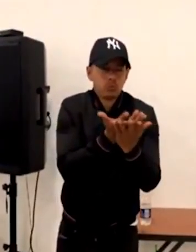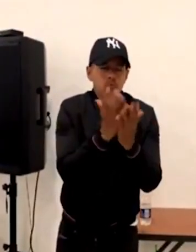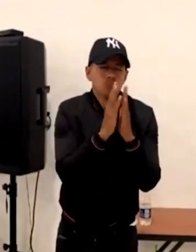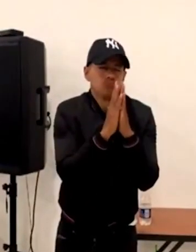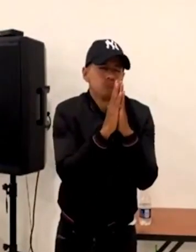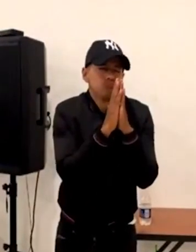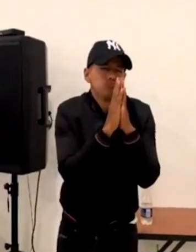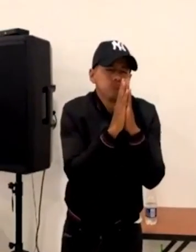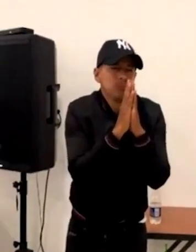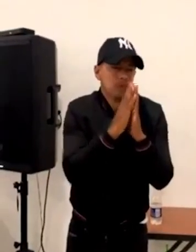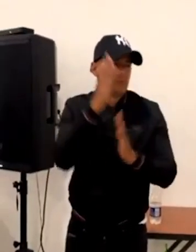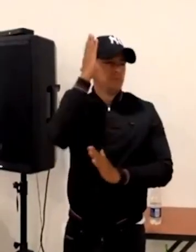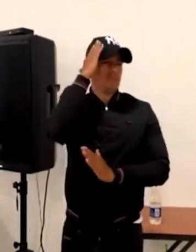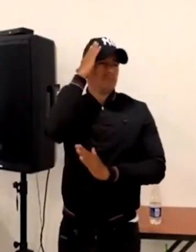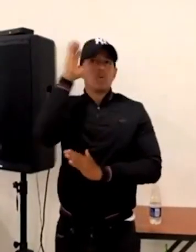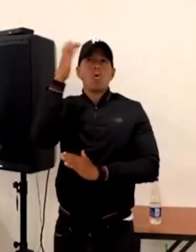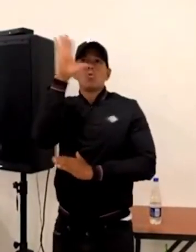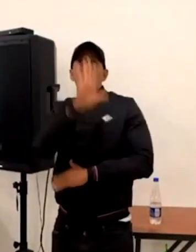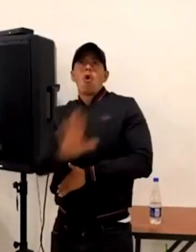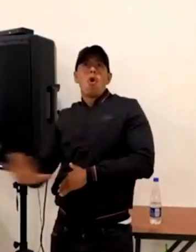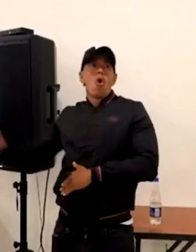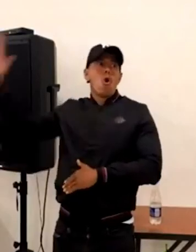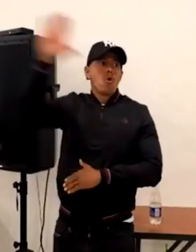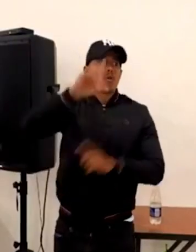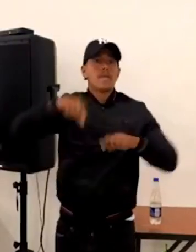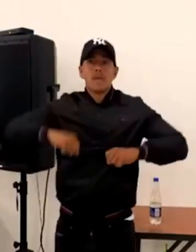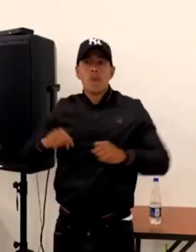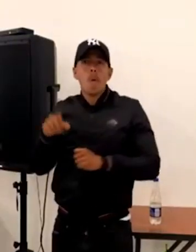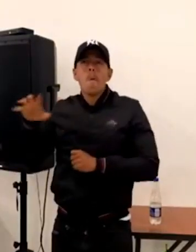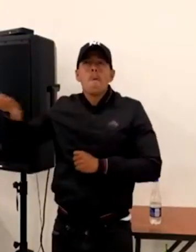y también a